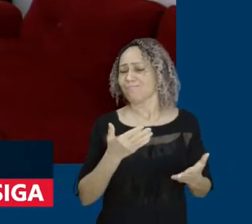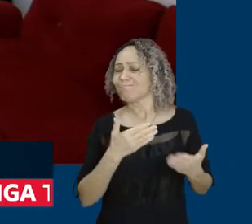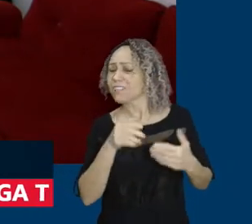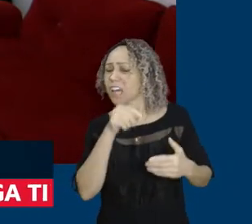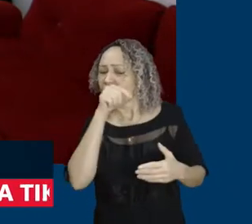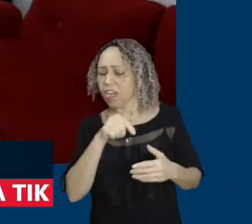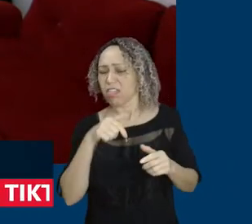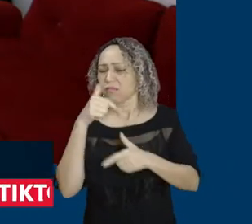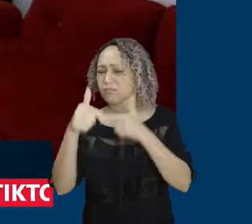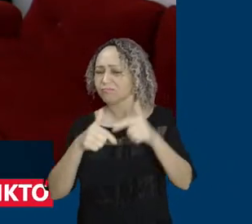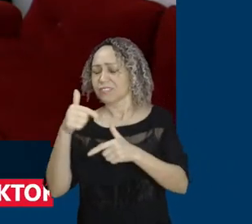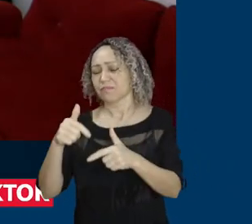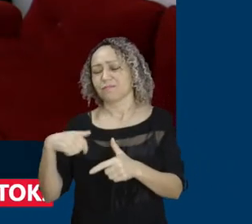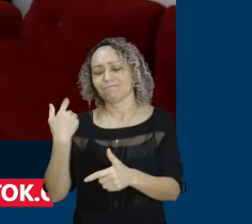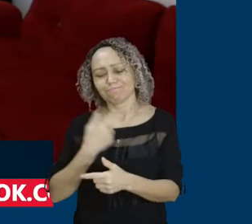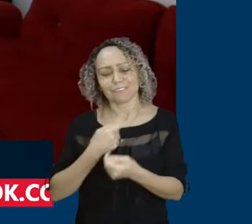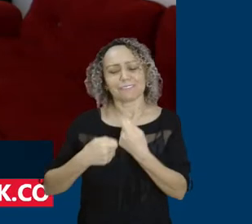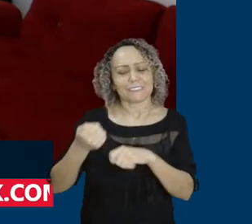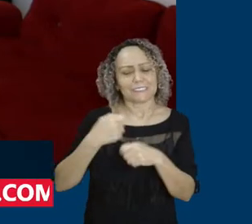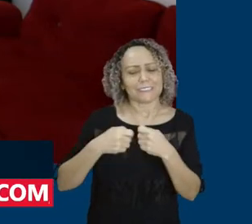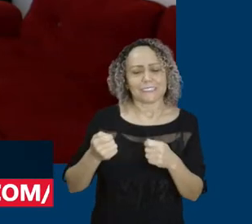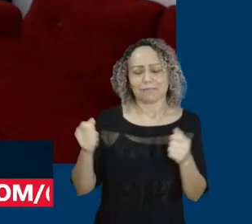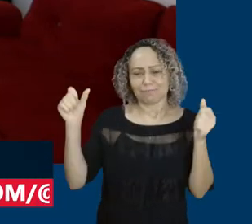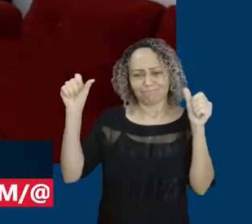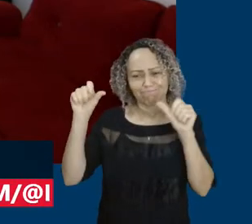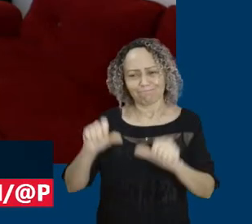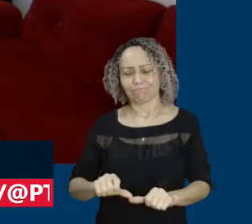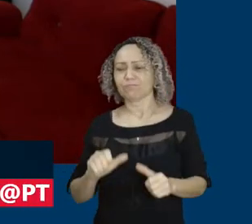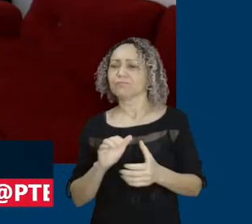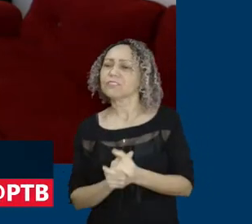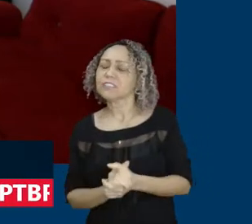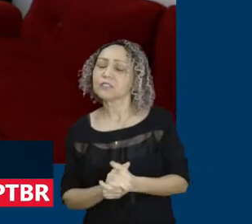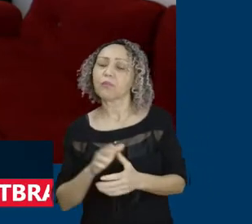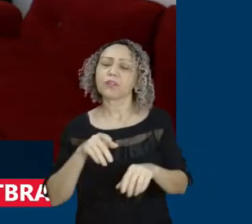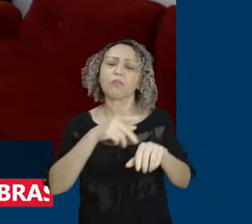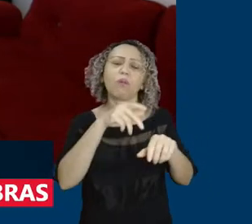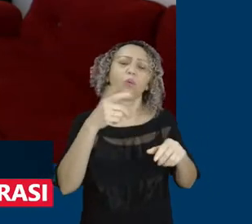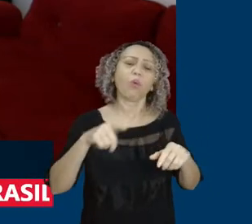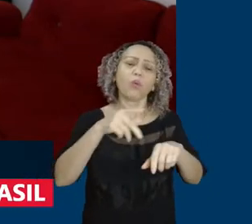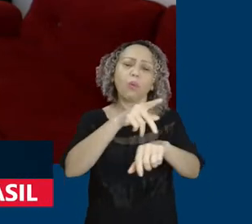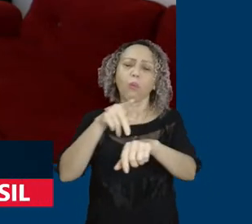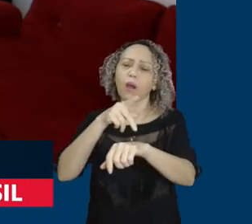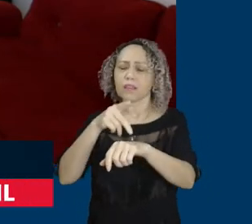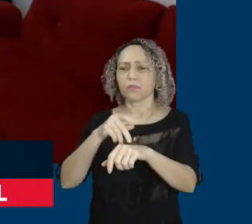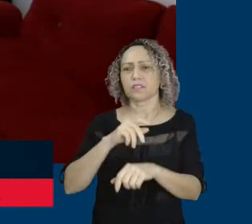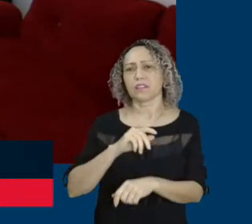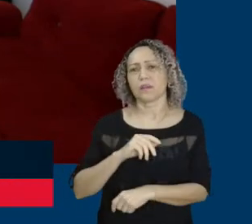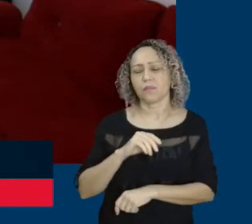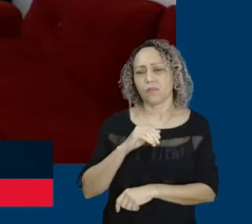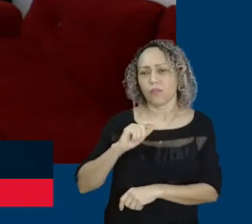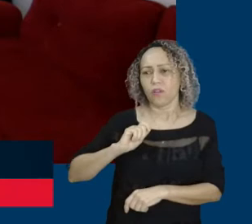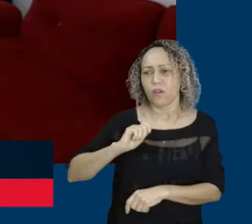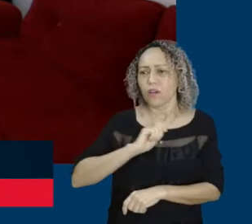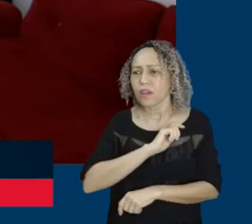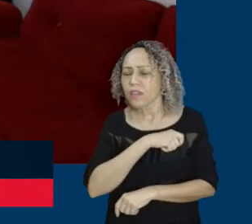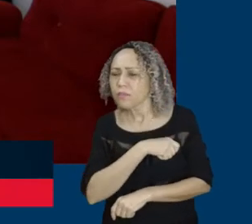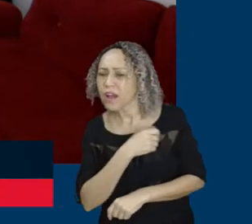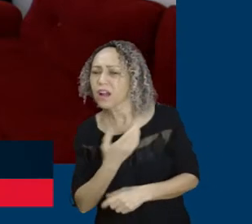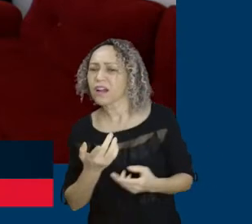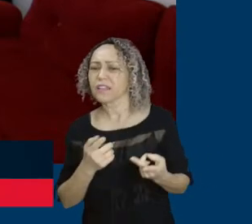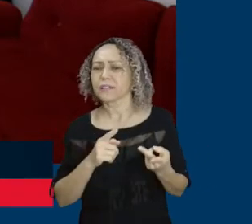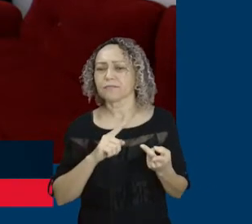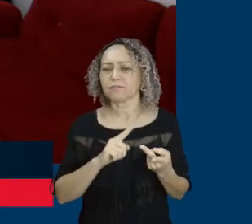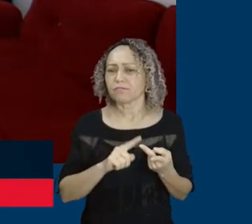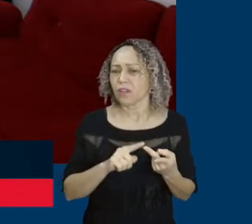principais economias, né? Enquanto países da Europa revêem suas reformas trabalhistas, né, que é o caso da Espanha, ou reestatizam